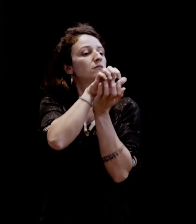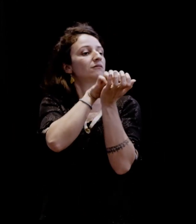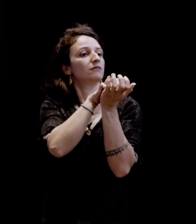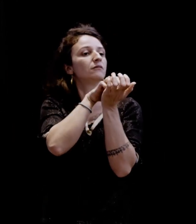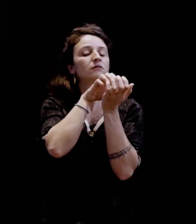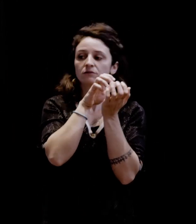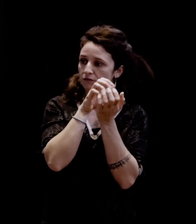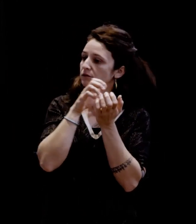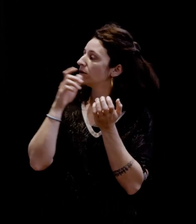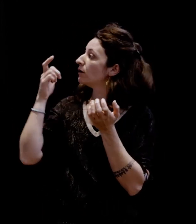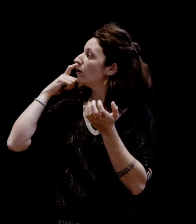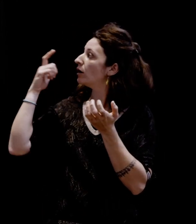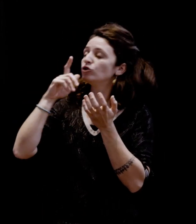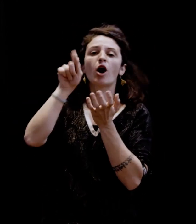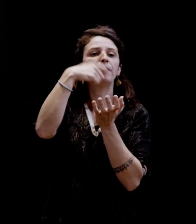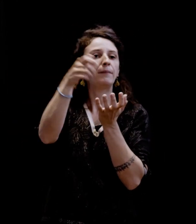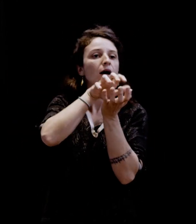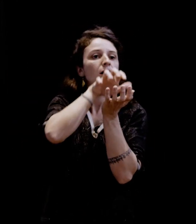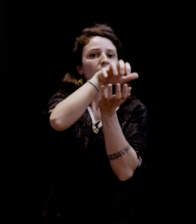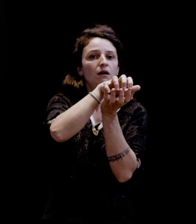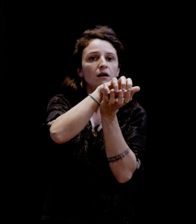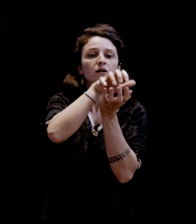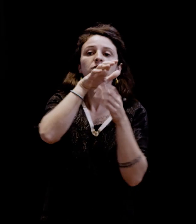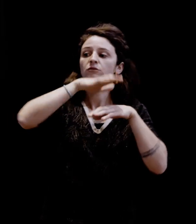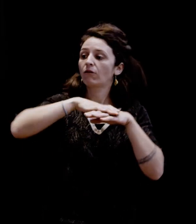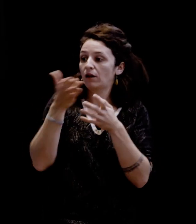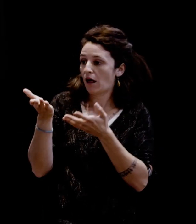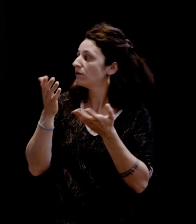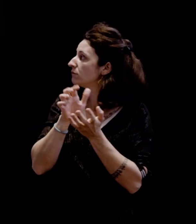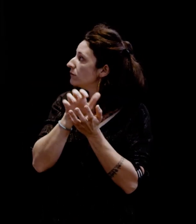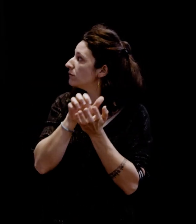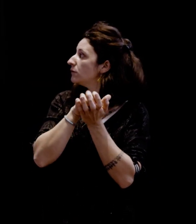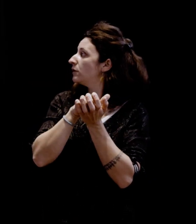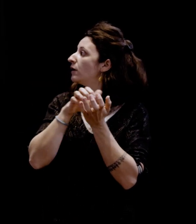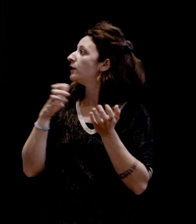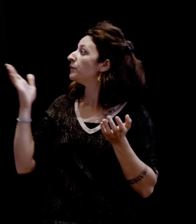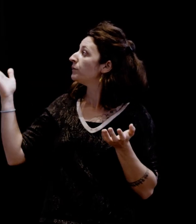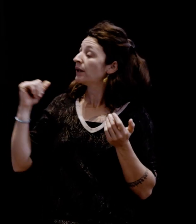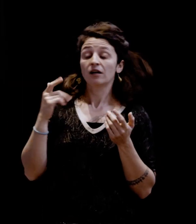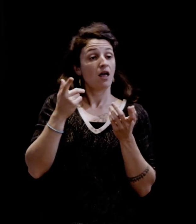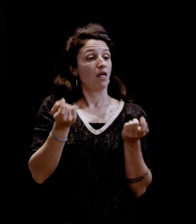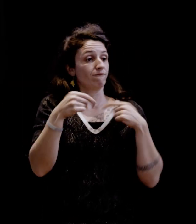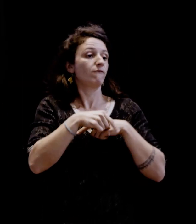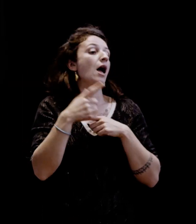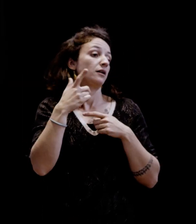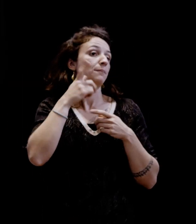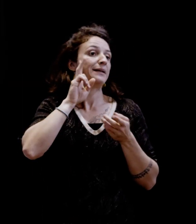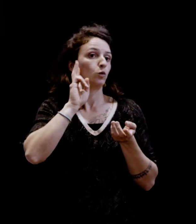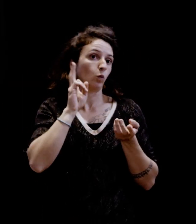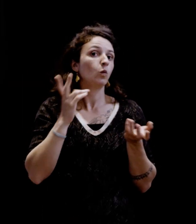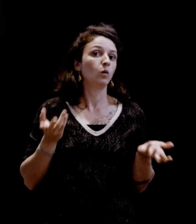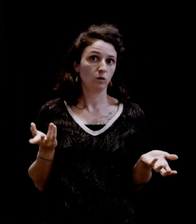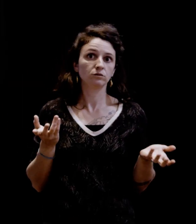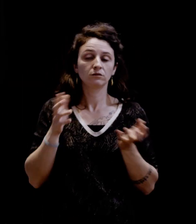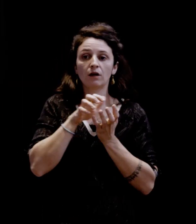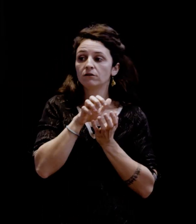vient enrober la mâchoire du bas. Elle doit circonscrire la mâchoire du bas. Et sur cette jeune fille, c'est un peu le contraire, avec des dents qui ne sont pas du tout